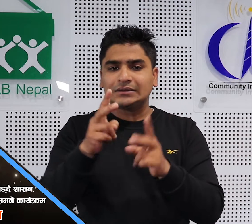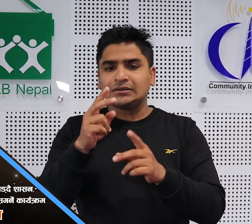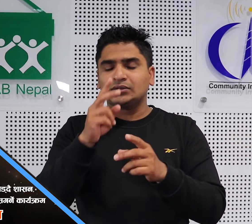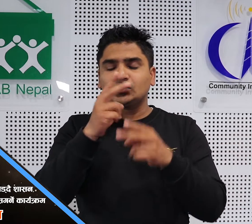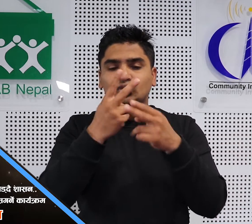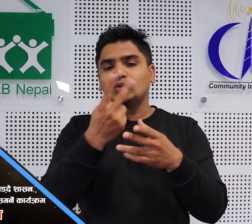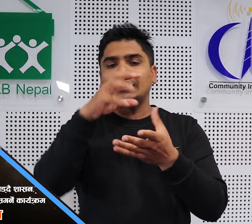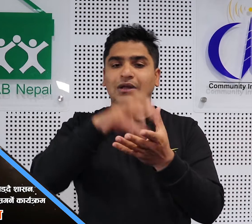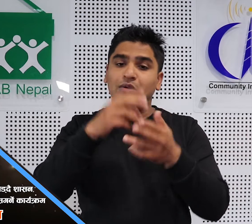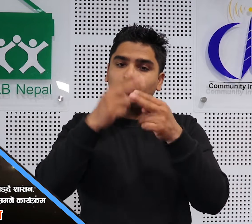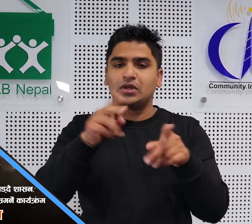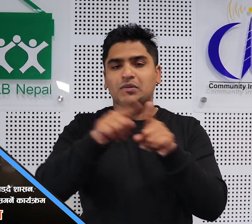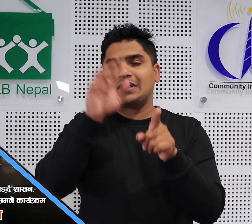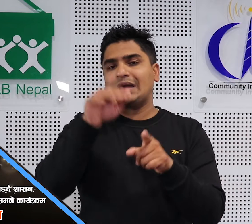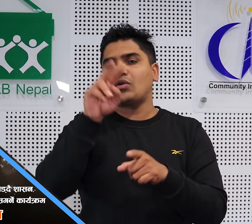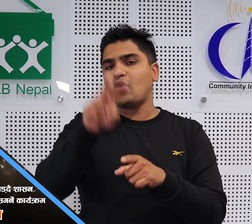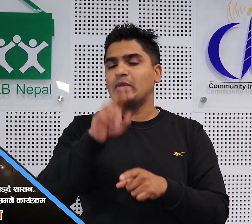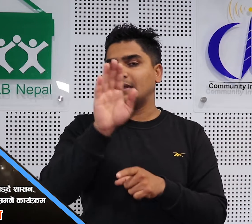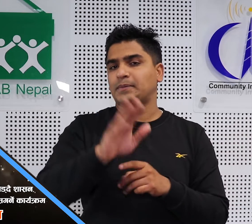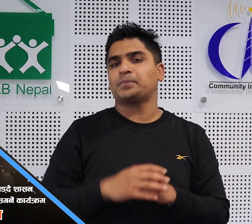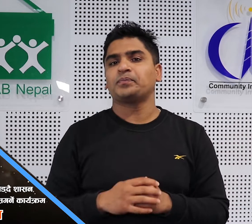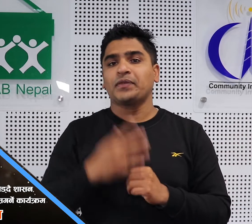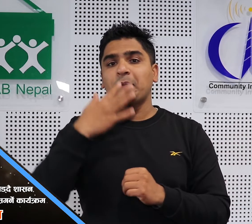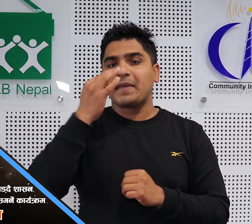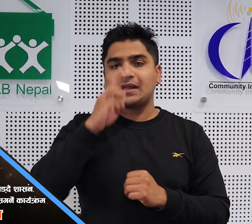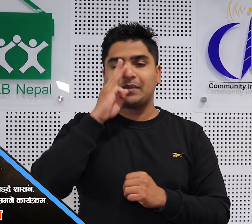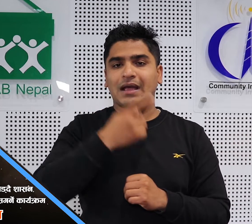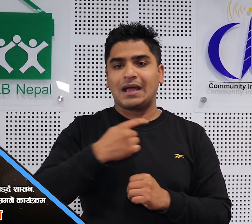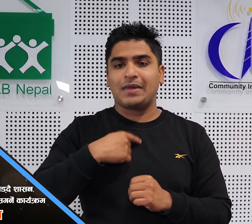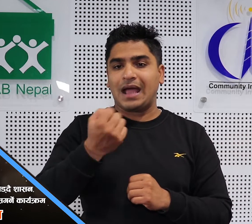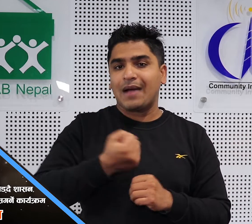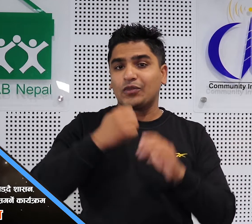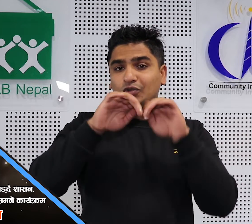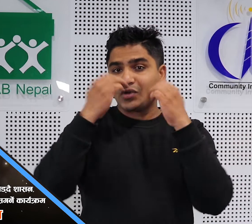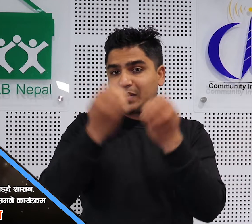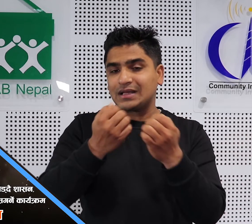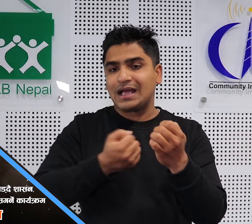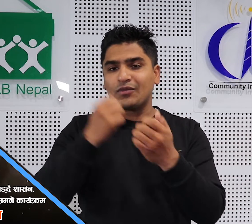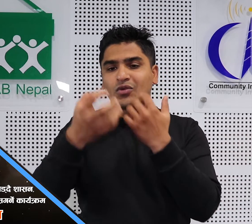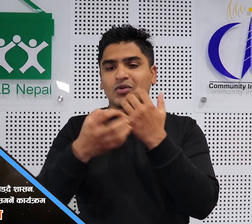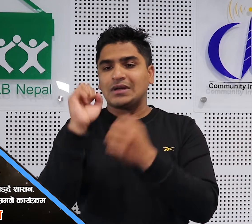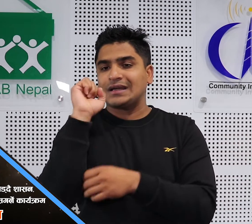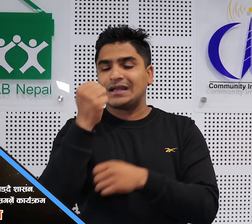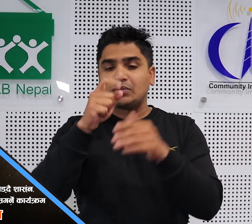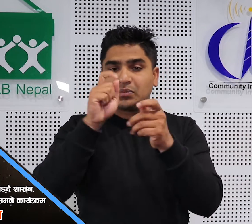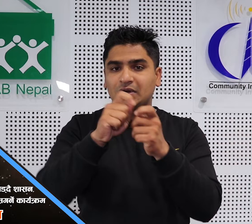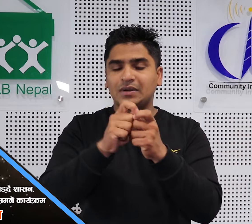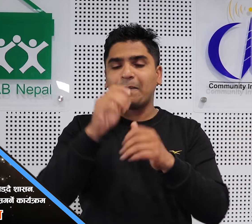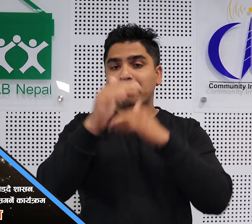बजेटहरू पनि आएका अवस्थाहरू देखिन्छन्। वास्तवमा हामी आफ्ना समाज र आफ्नो राष्ट्रको निर्माणमा विकासमा